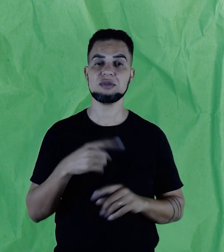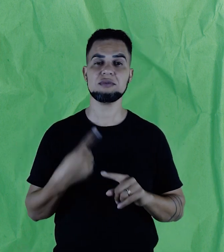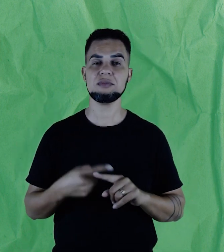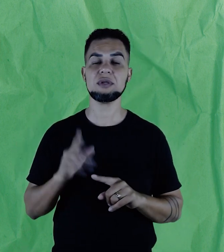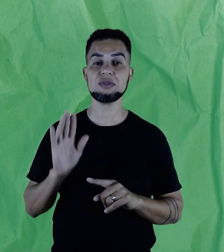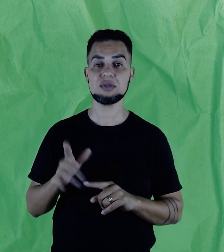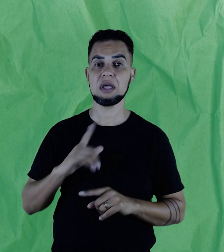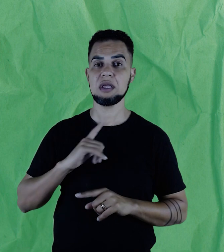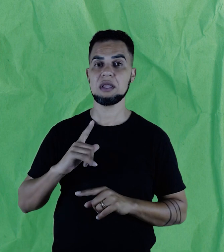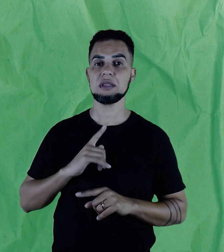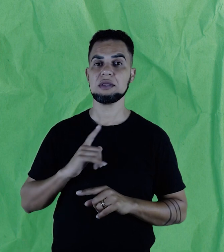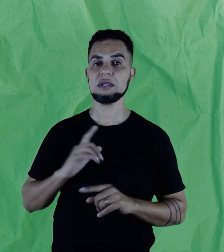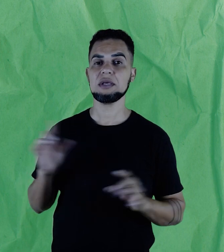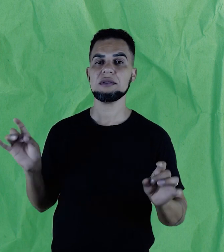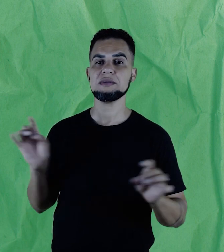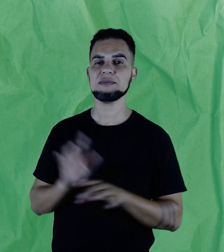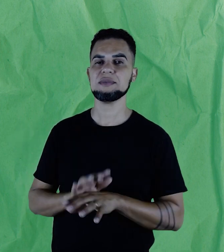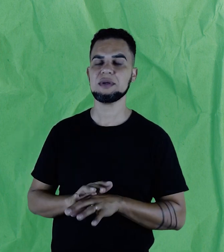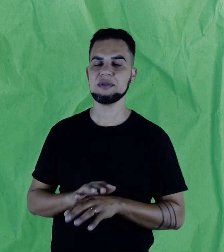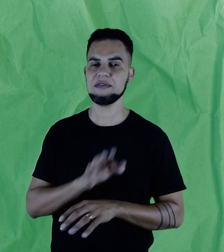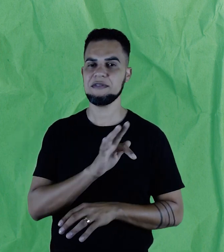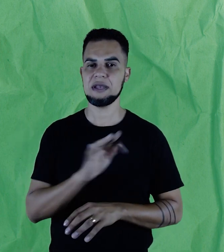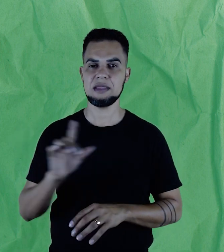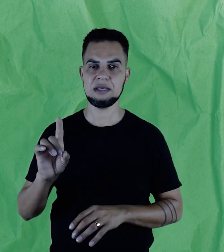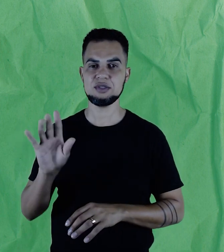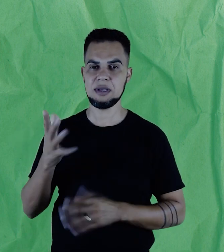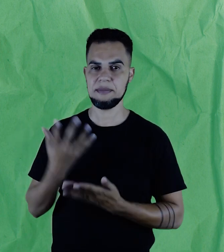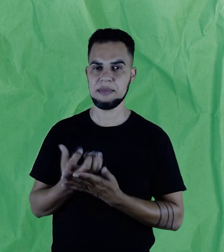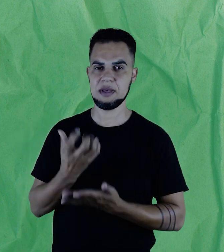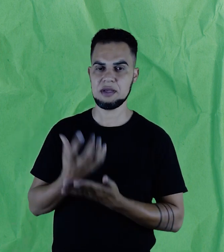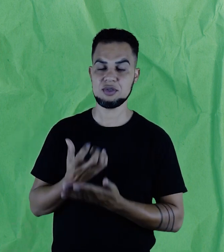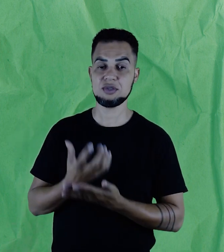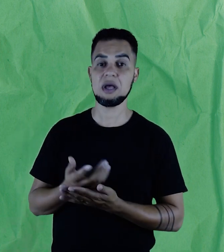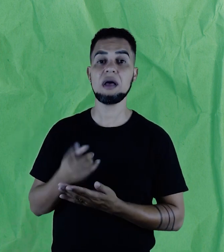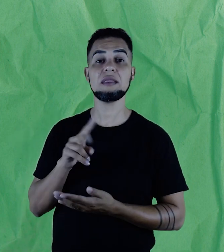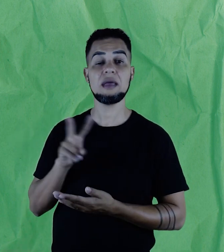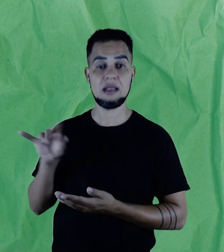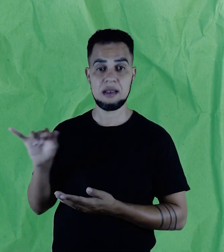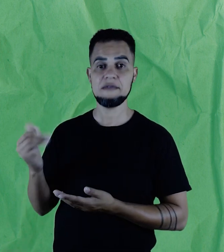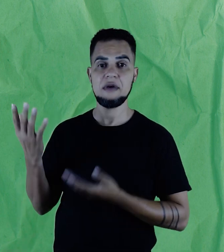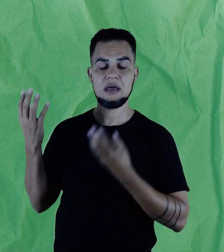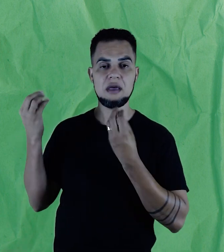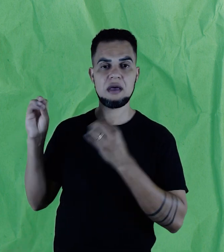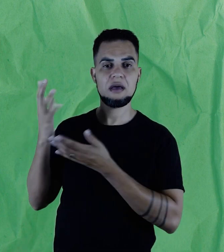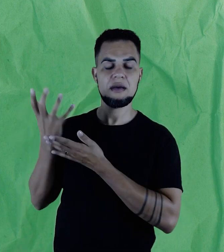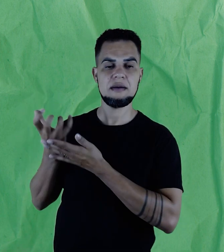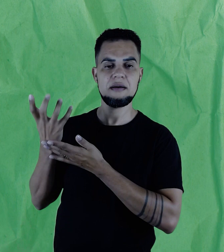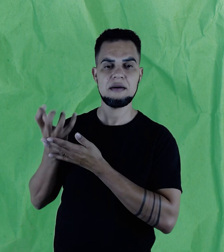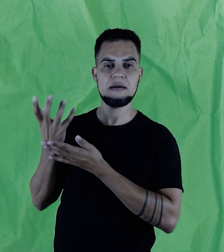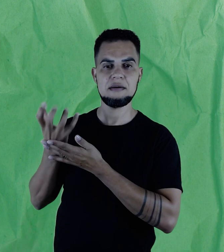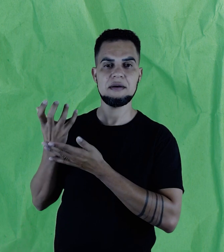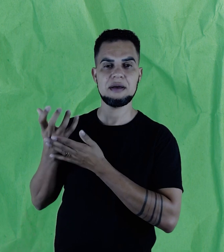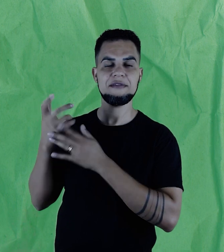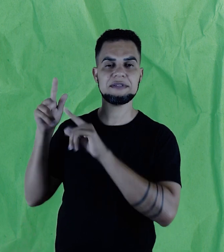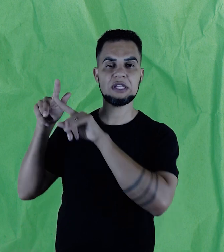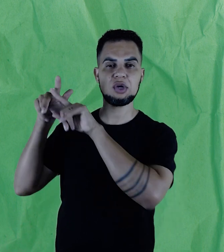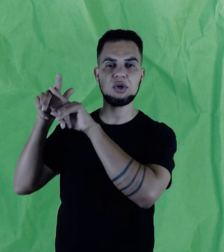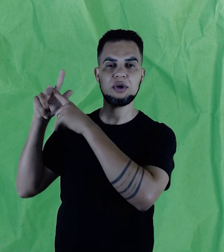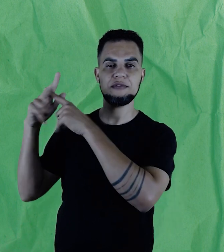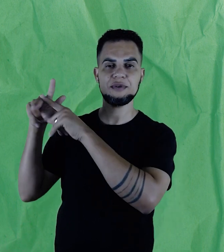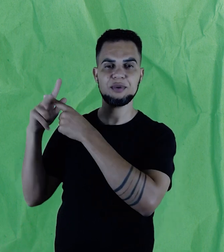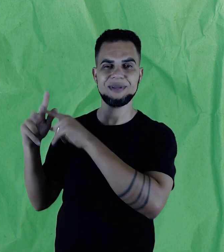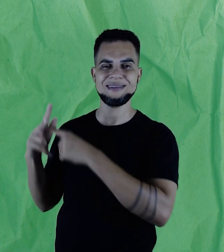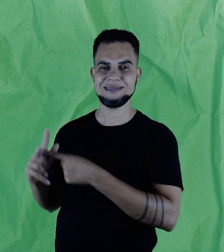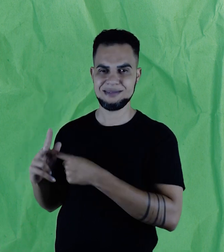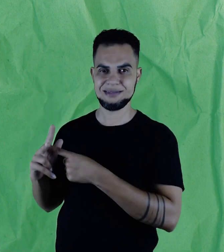tem o pacote aqui do Firebase instalado. Ele vai instalar para a gente, vai